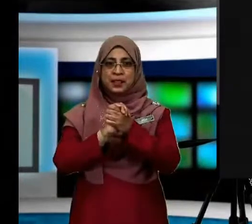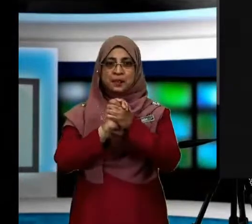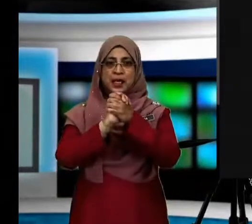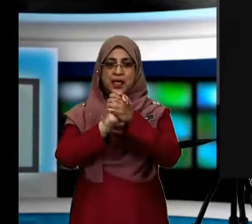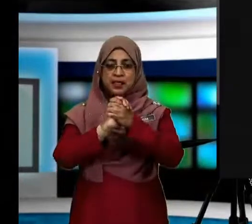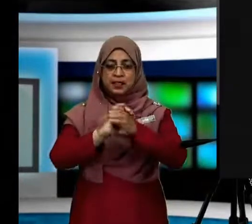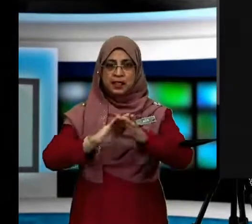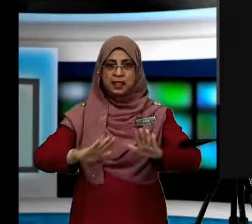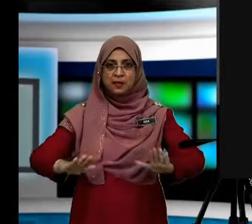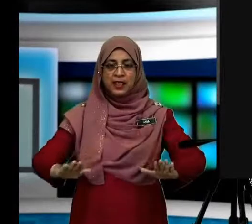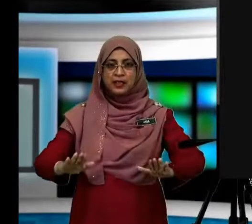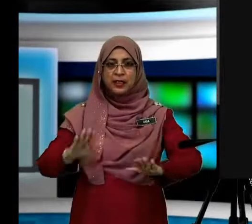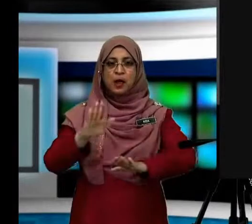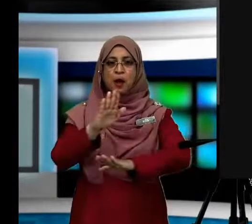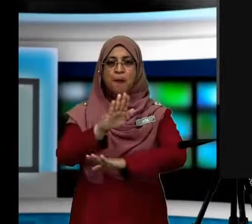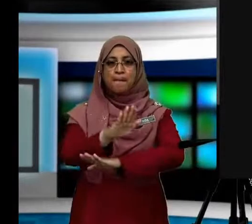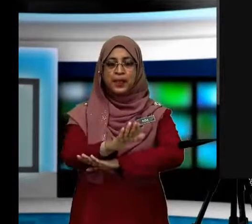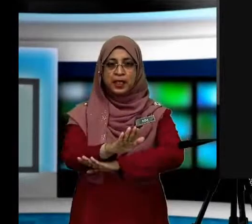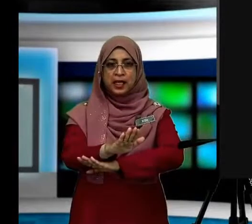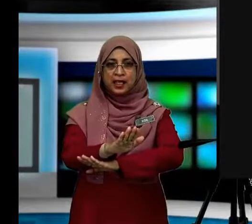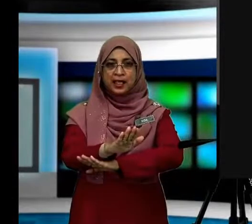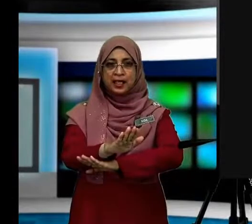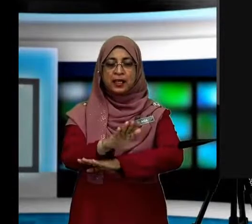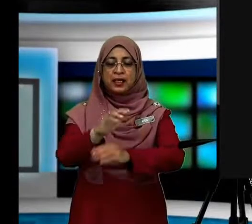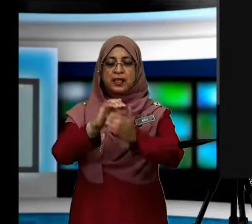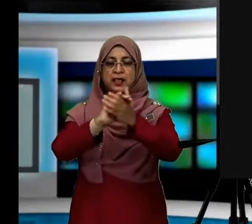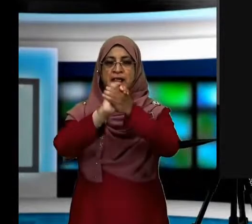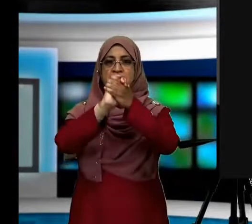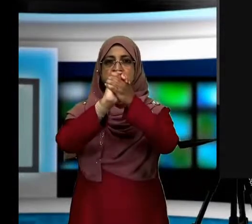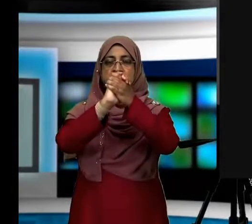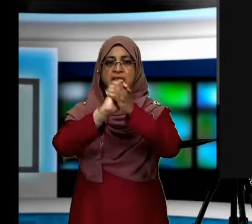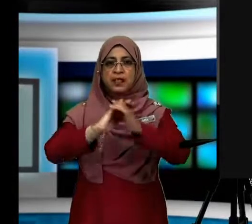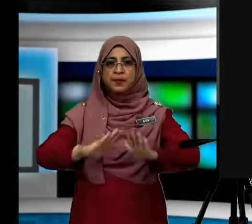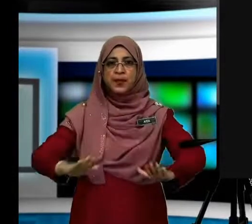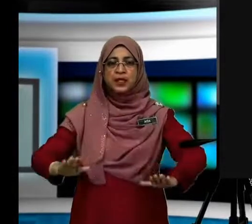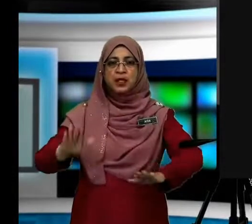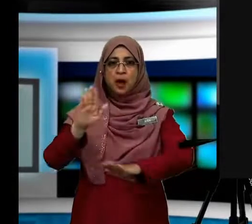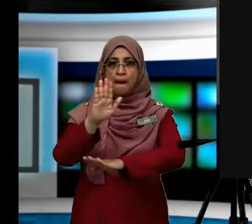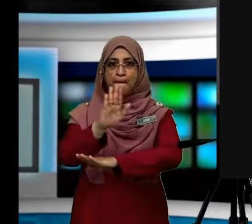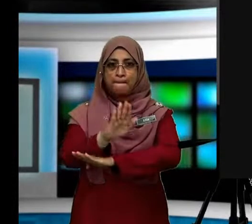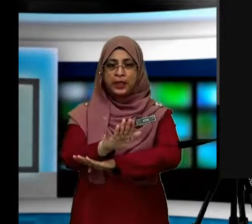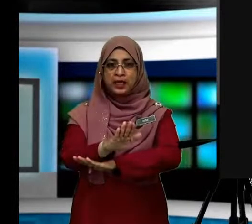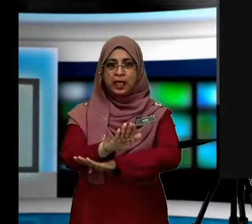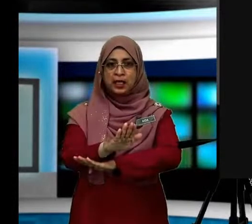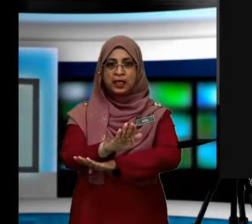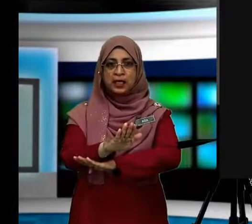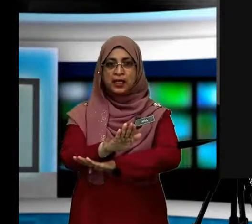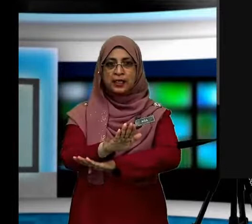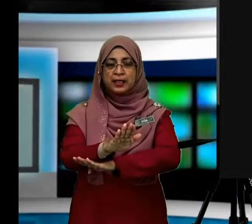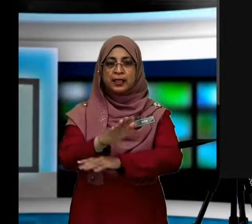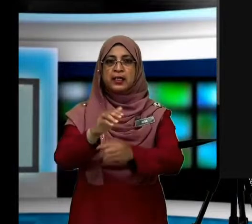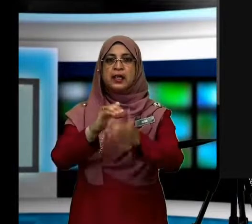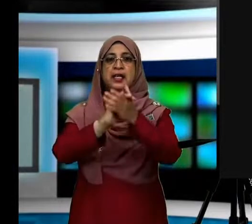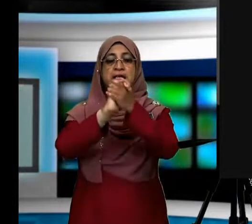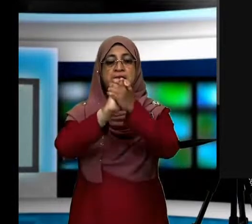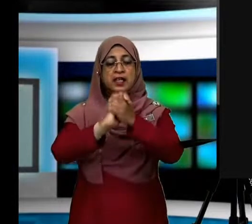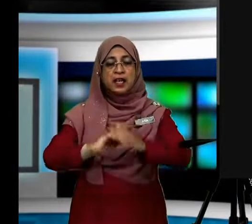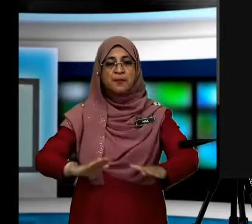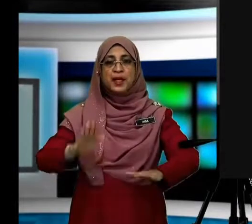Selamat petang Hi selamat petang selamat